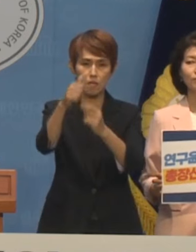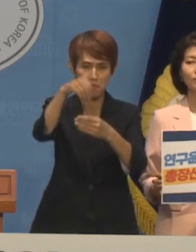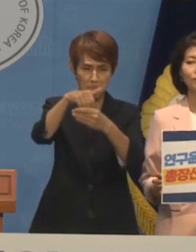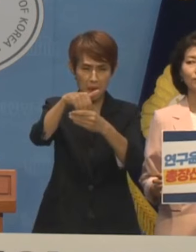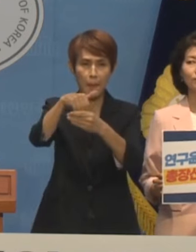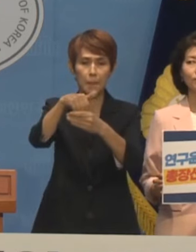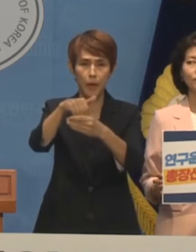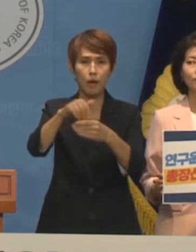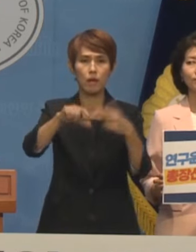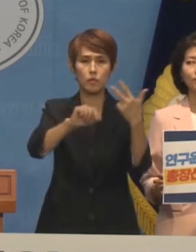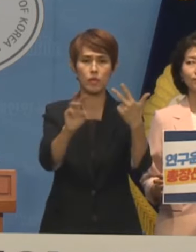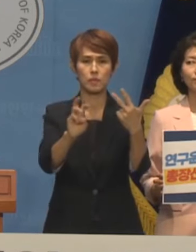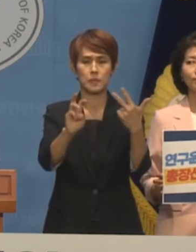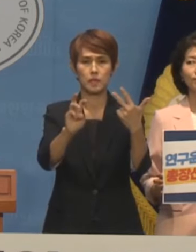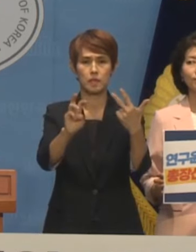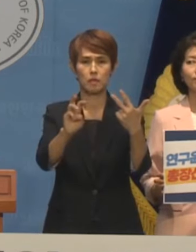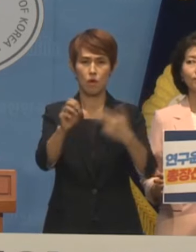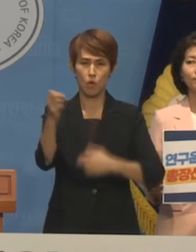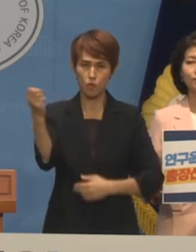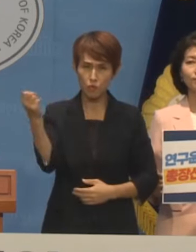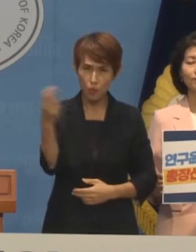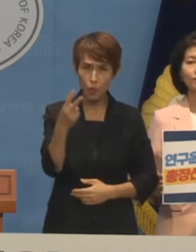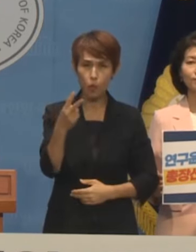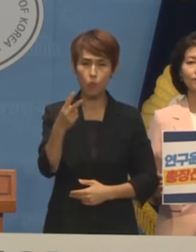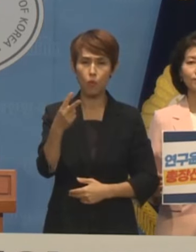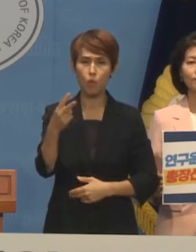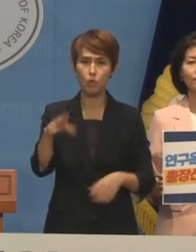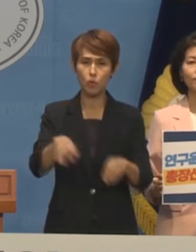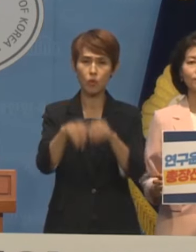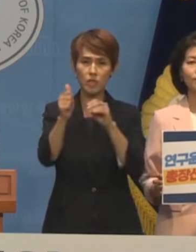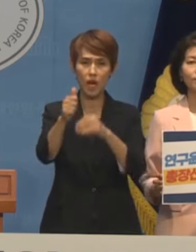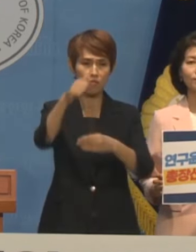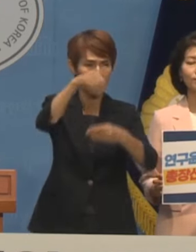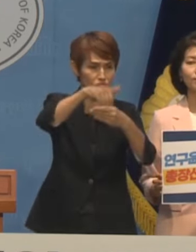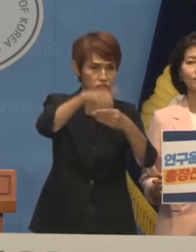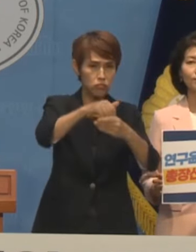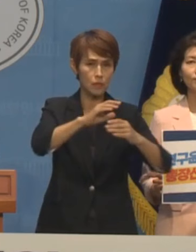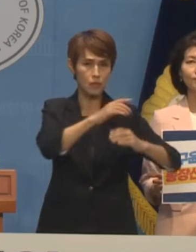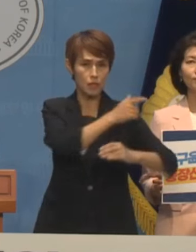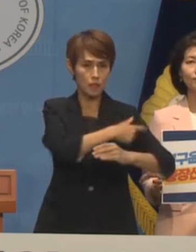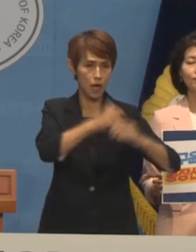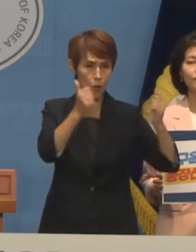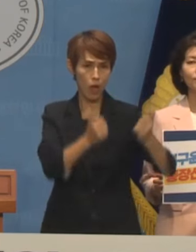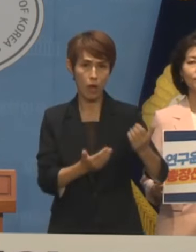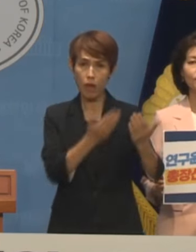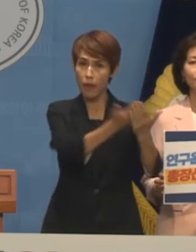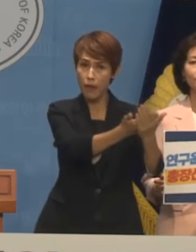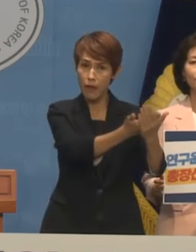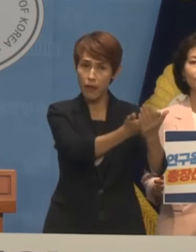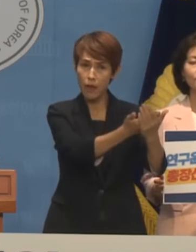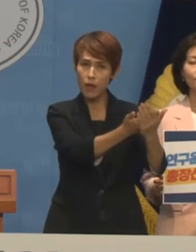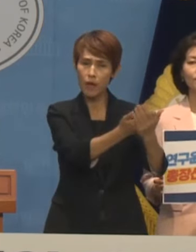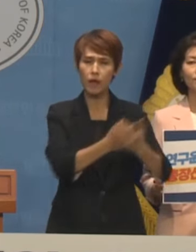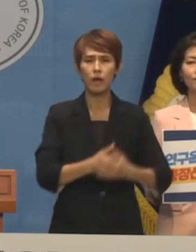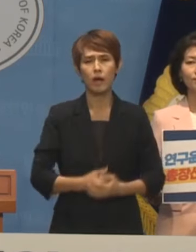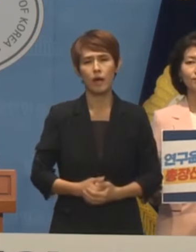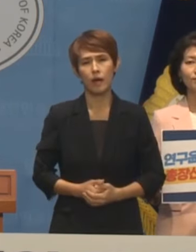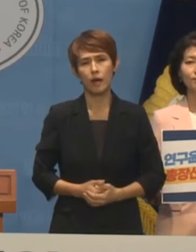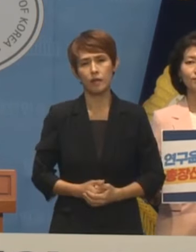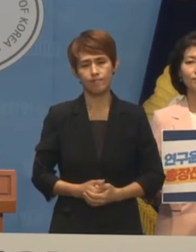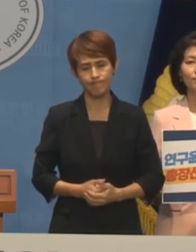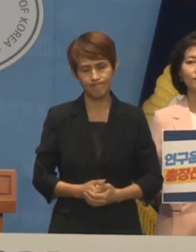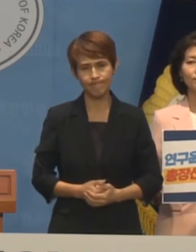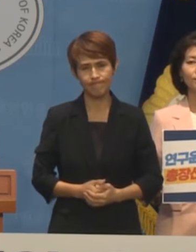7월 30일인 오늘 또 다시 총장 표결 사안을 이사회에 상정하겠다는 것입니다. 100번